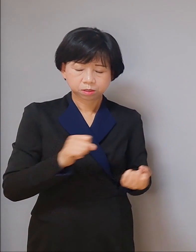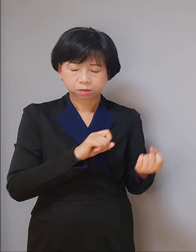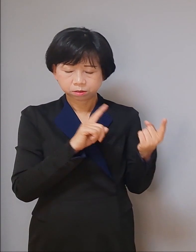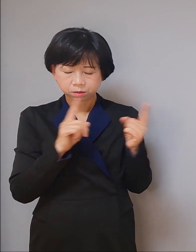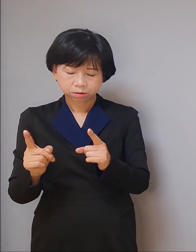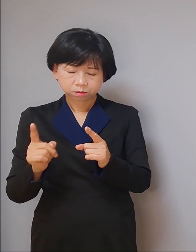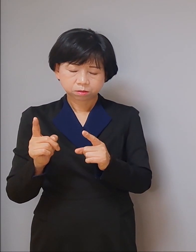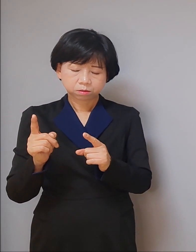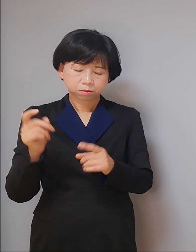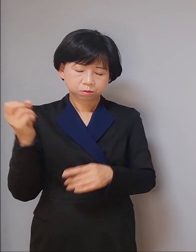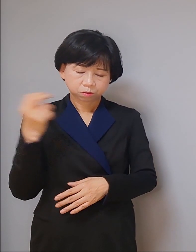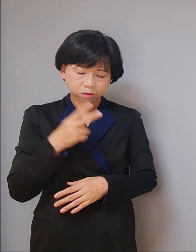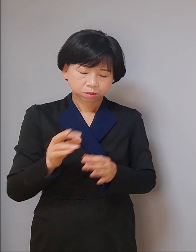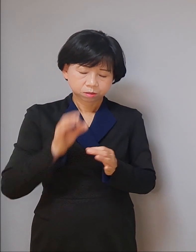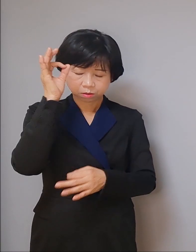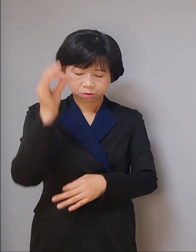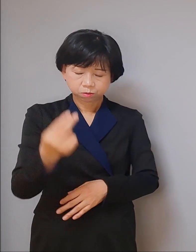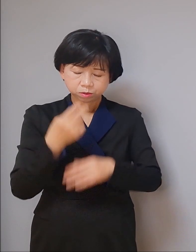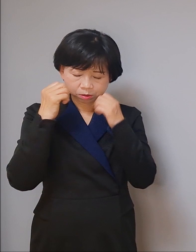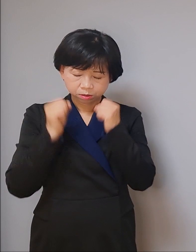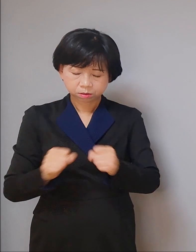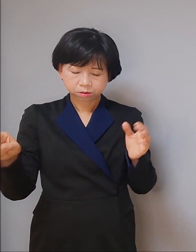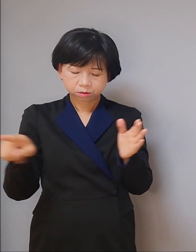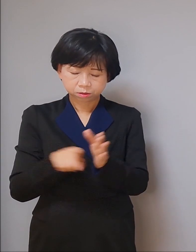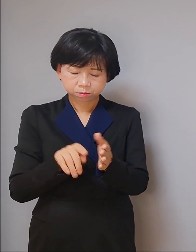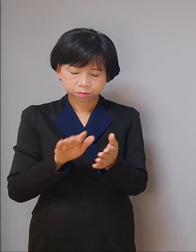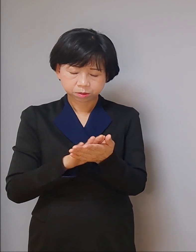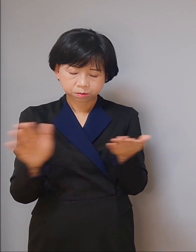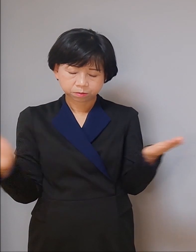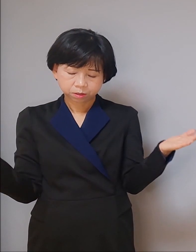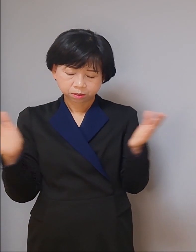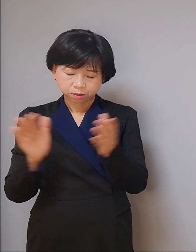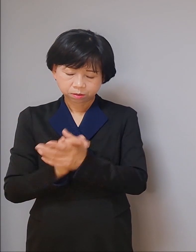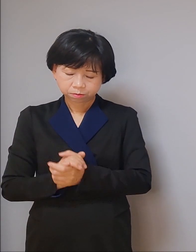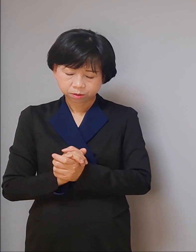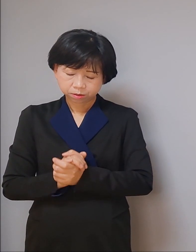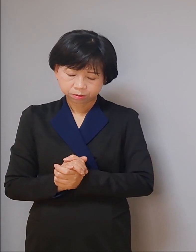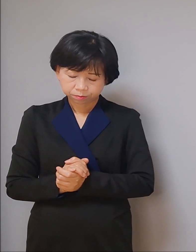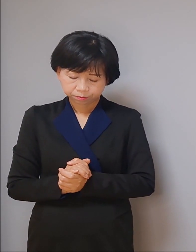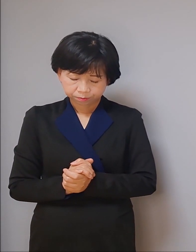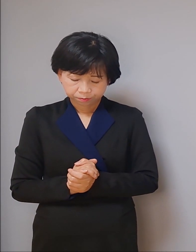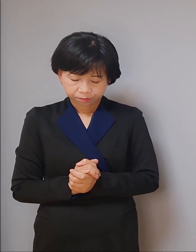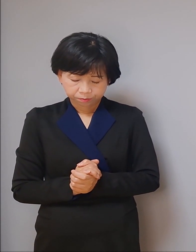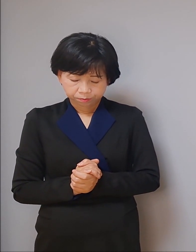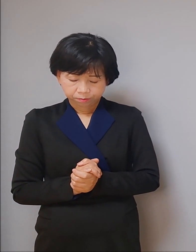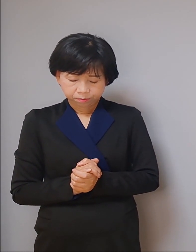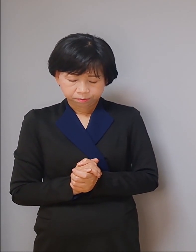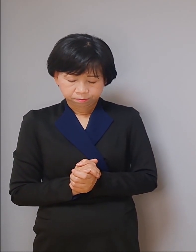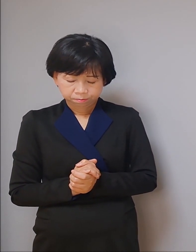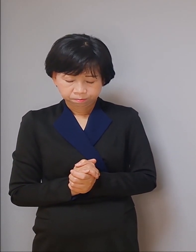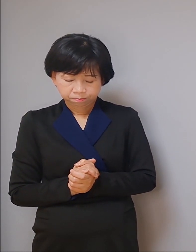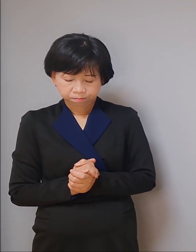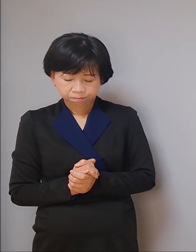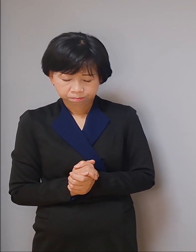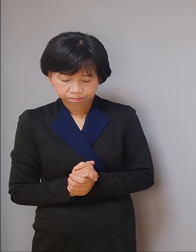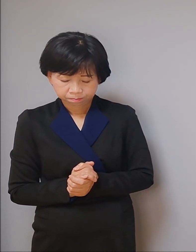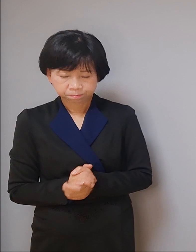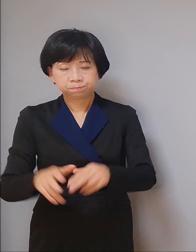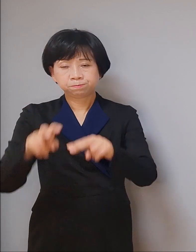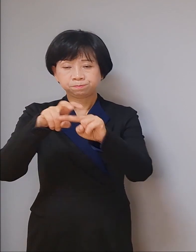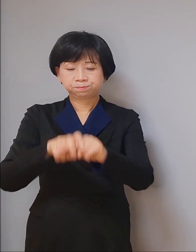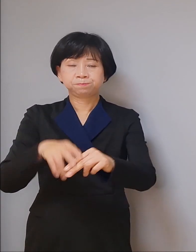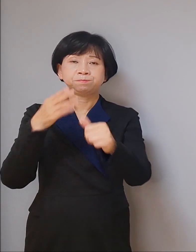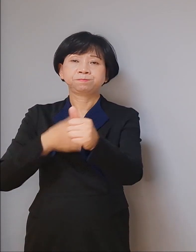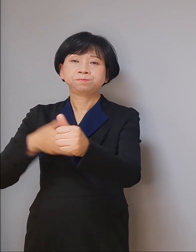것과 몸이 다시 사는 것과 영원히 사는 것을 믿사옵나이다. 아멘.